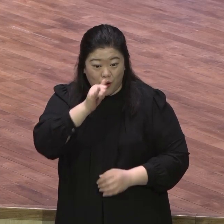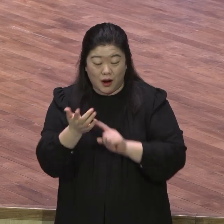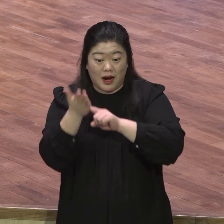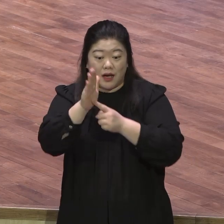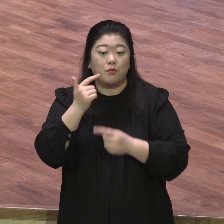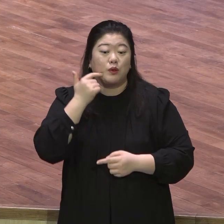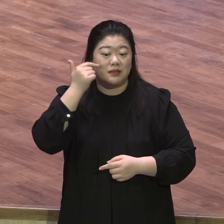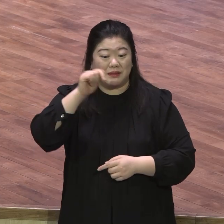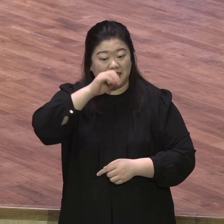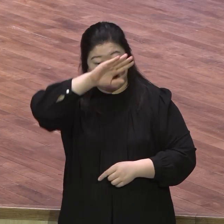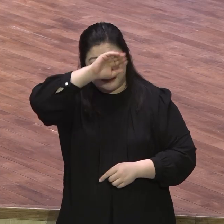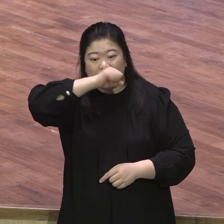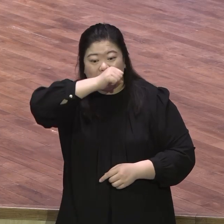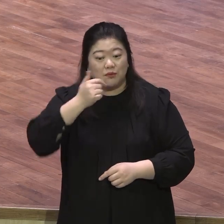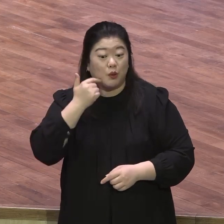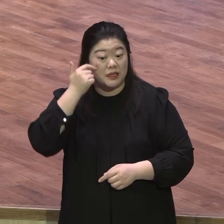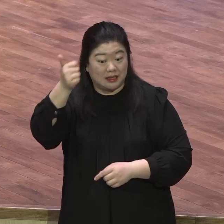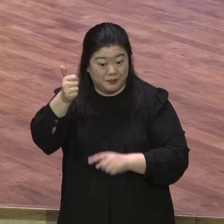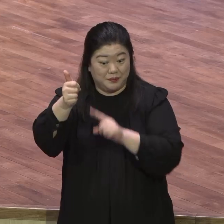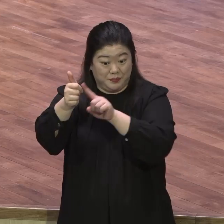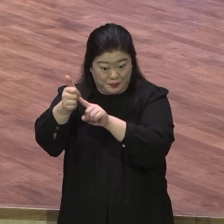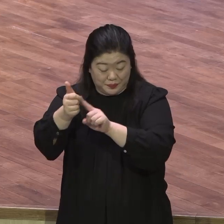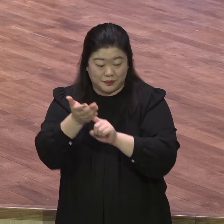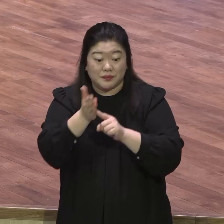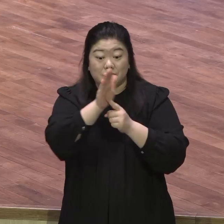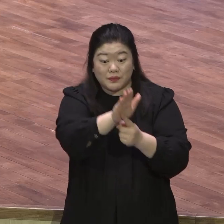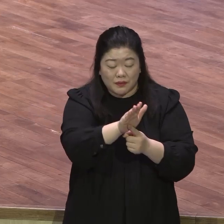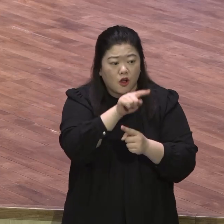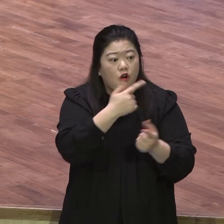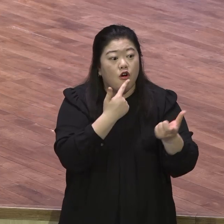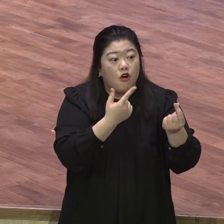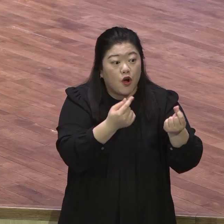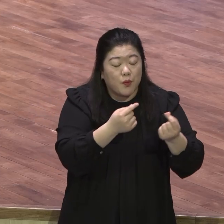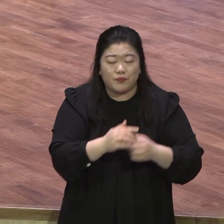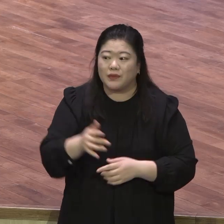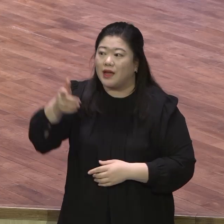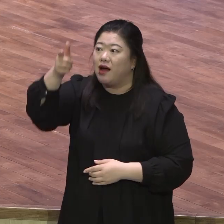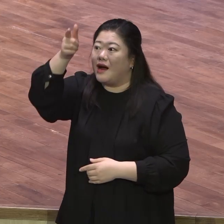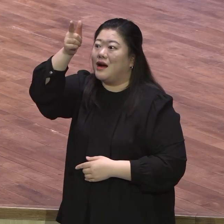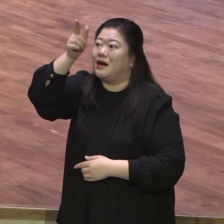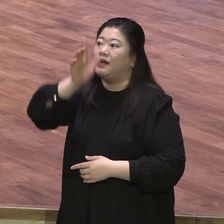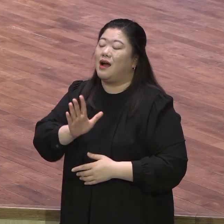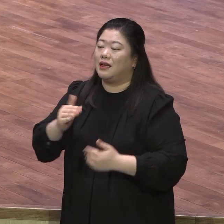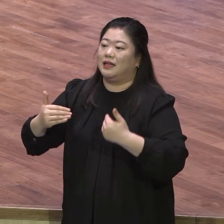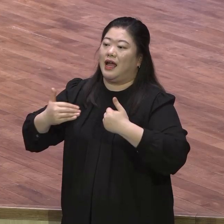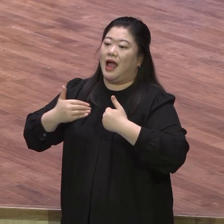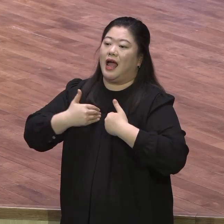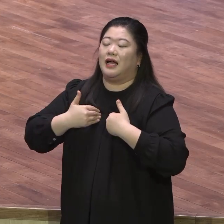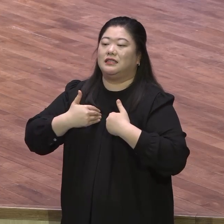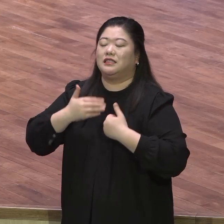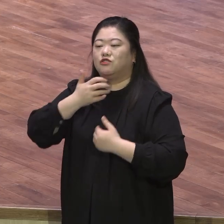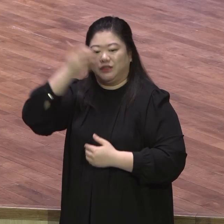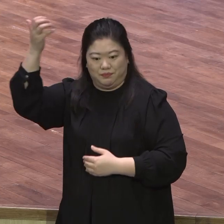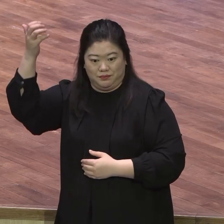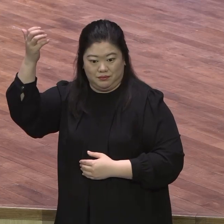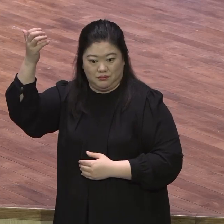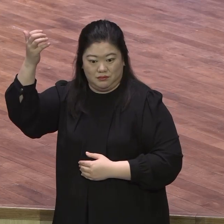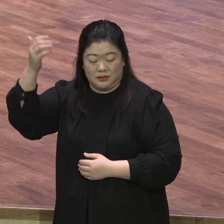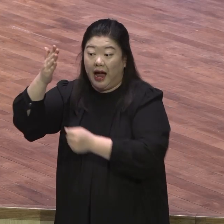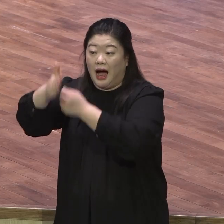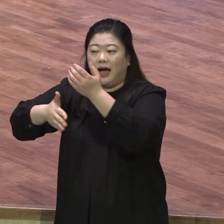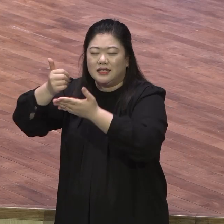말을 인용해 가지고 갓 해져드림 이렇게 말했어요 토마스 마흔 하나님에게 꿈이 있다는